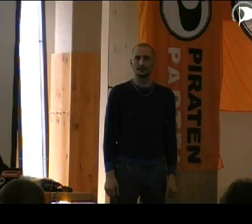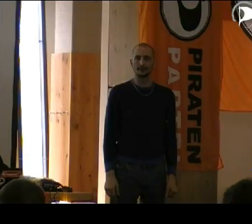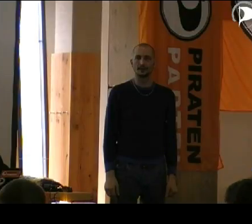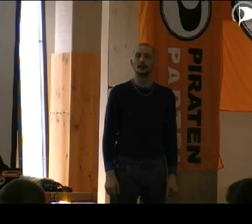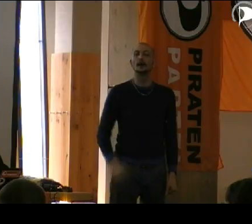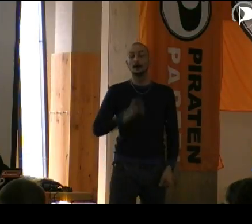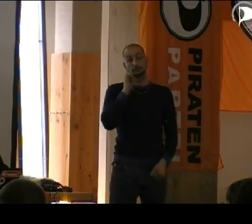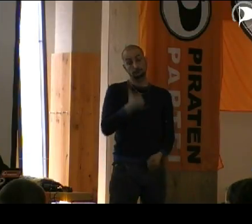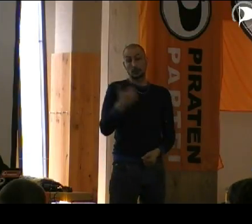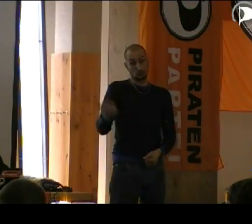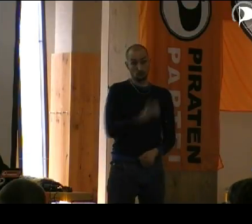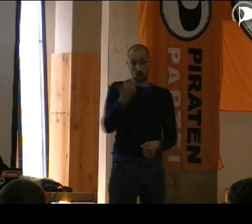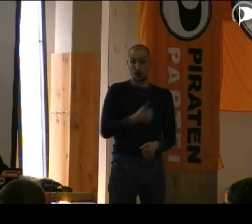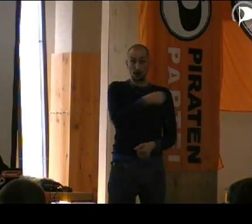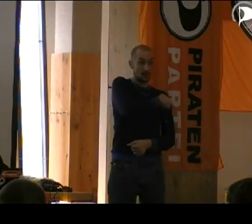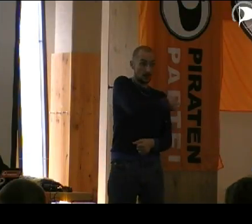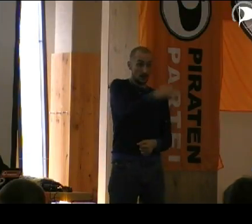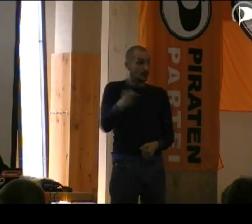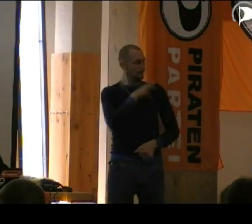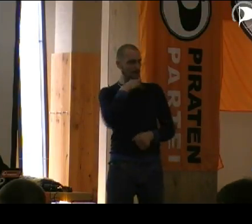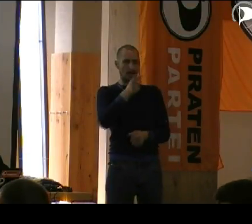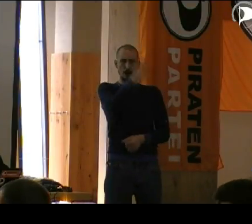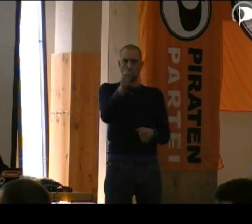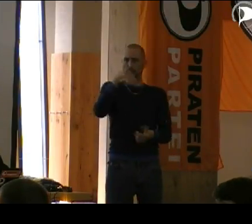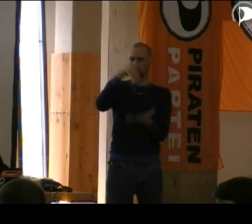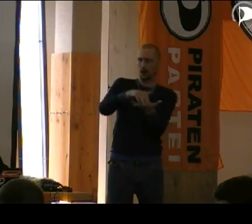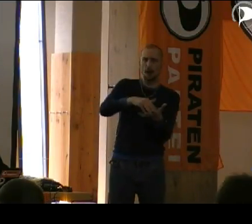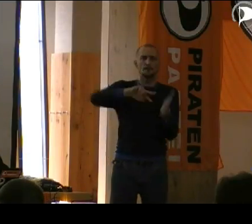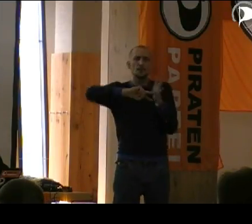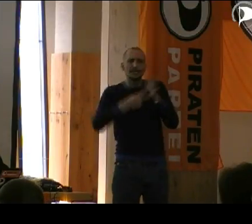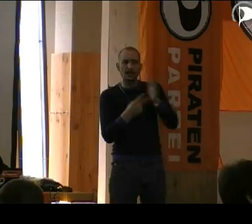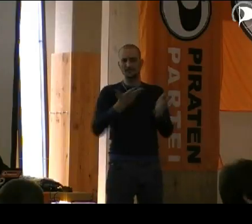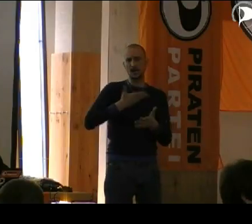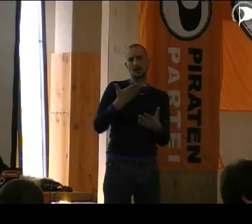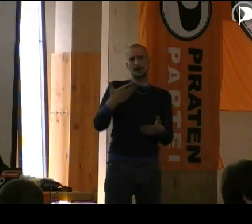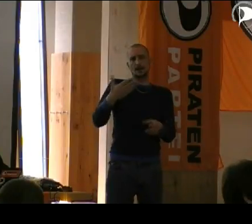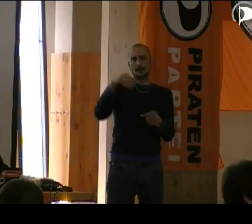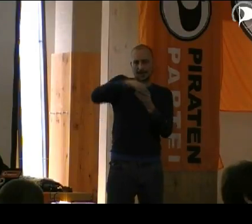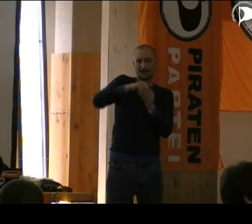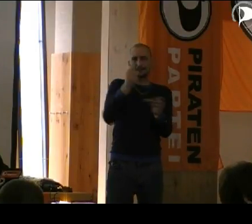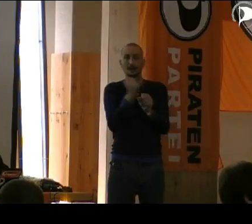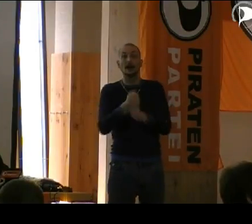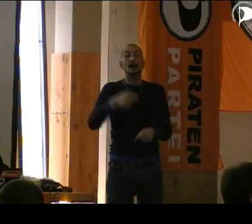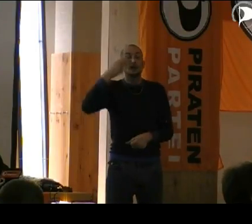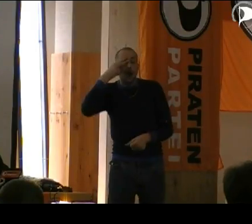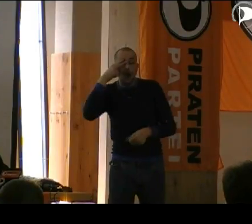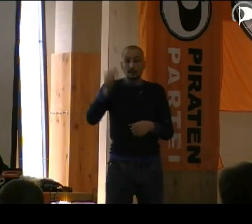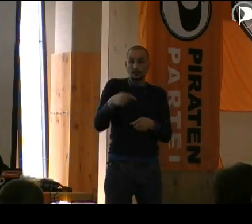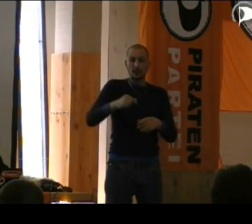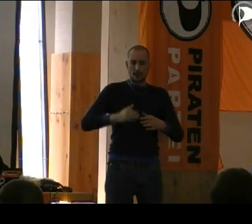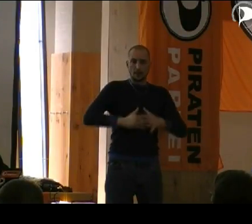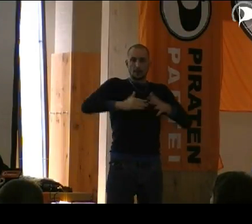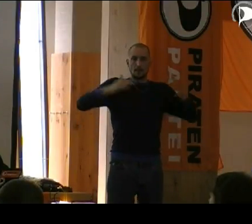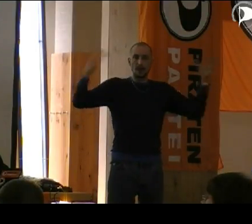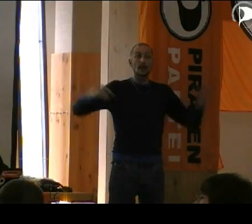geschützt toll dass ihr so viele leute seid die politik machen wollen ich find's toll dass die piraten noch wachsen dass wir mehr werden